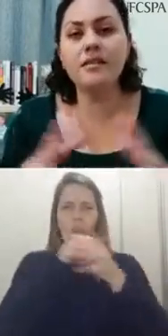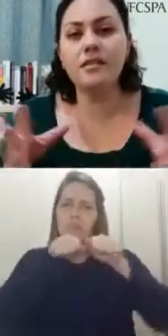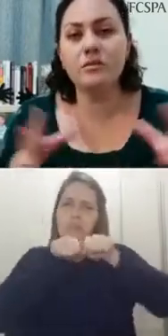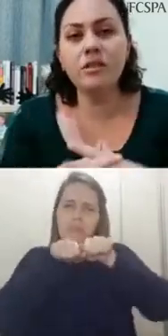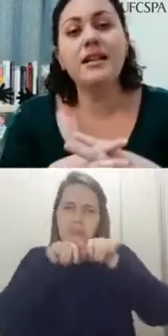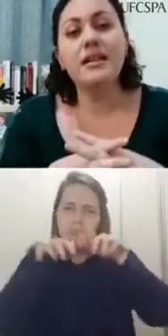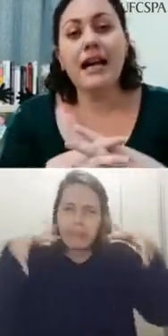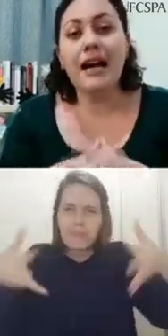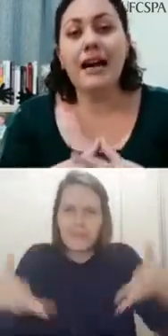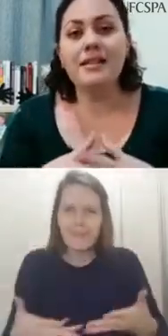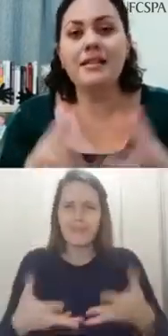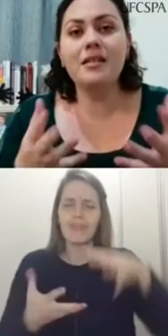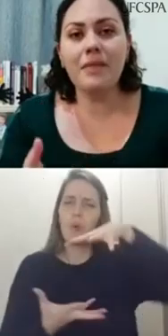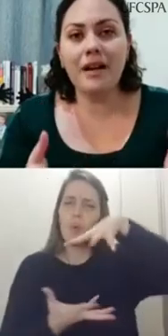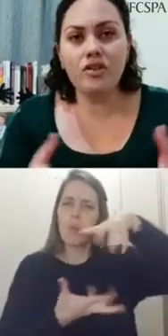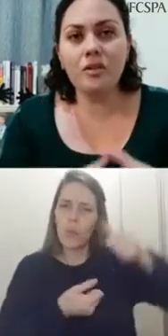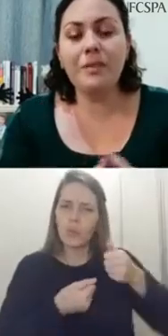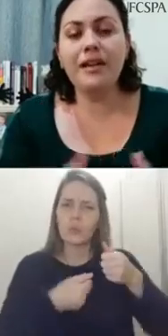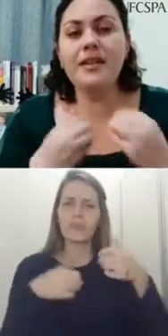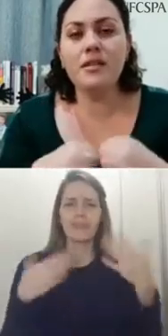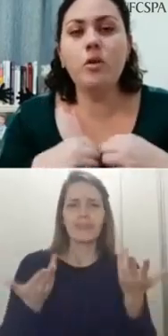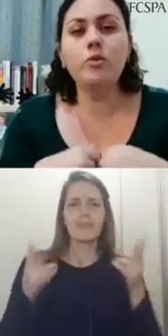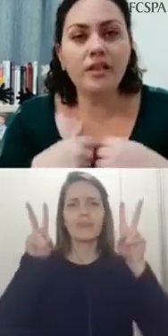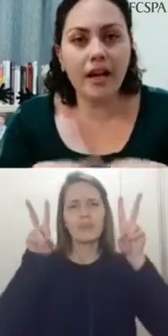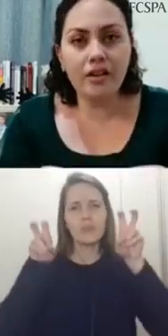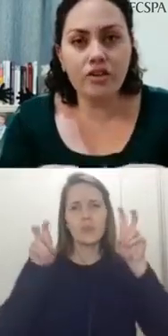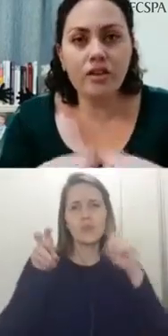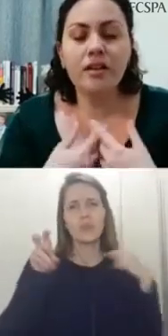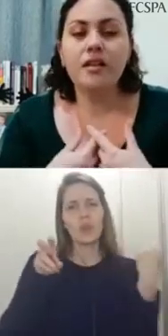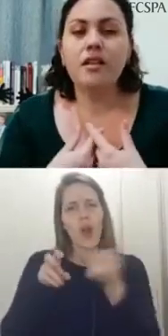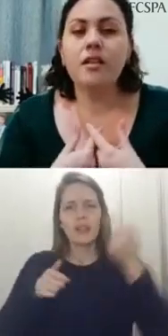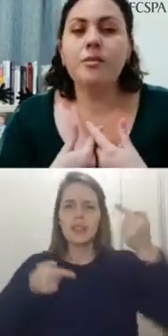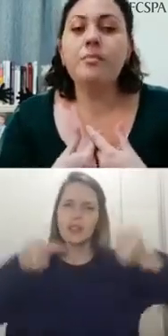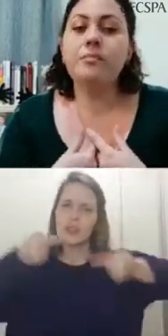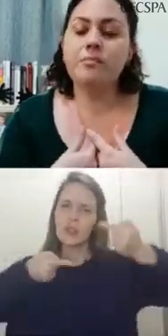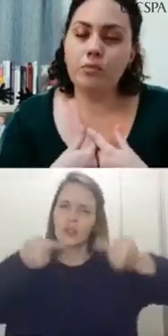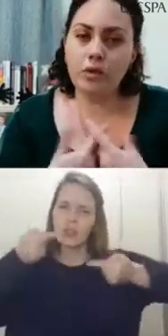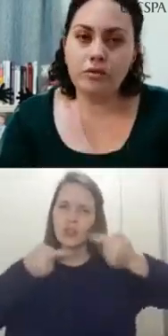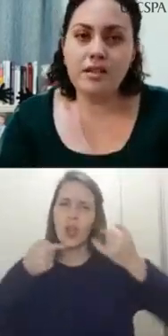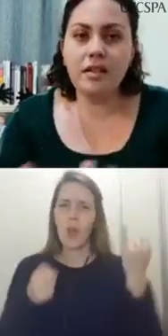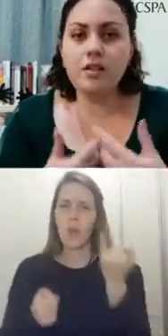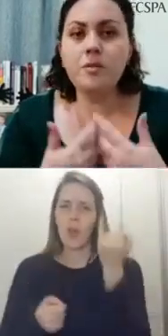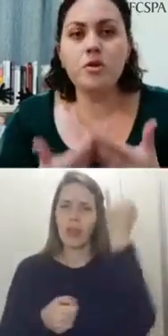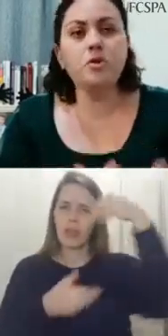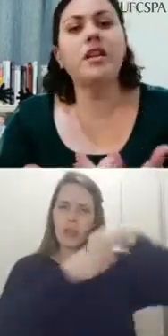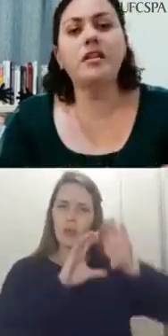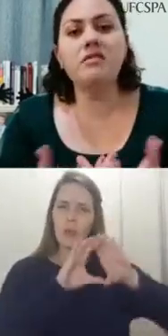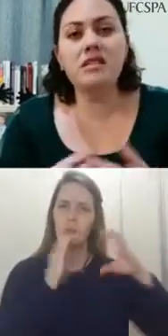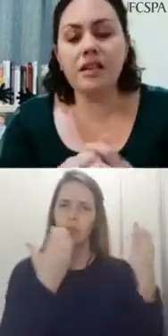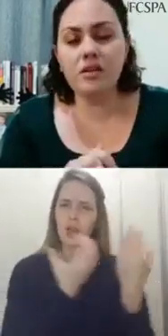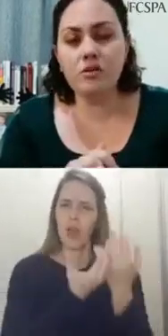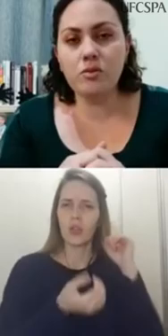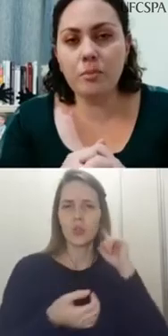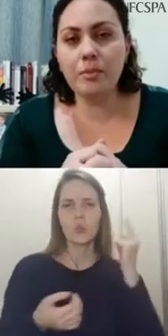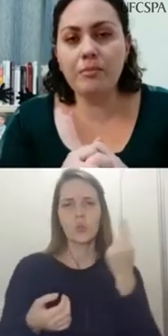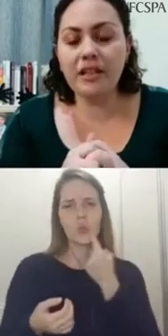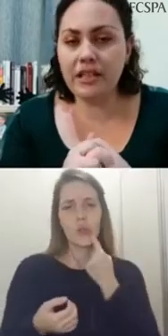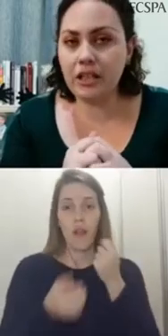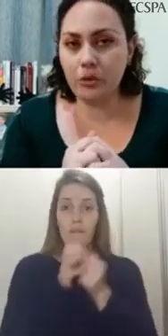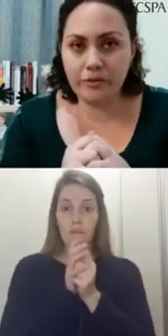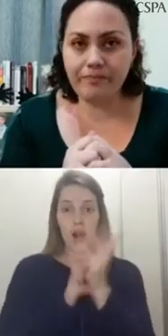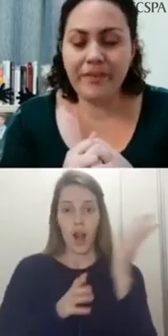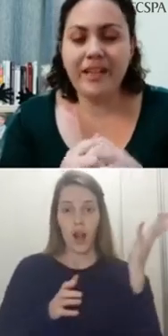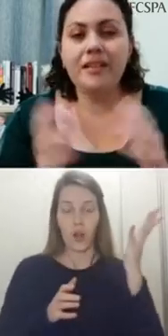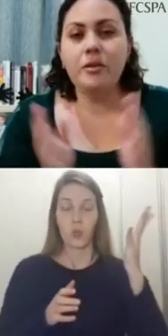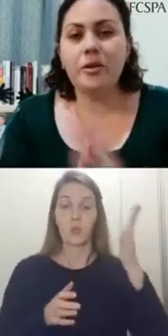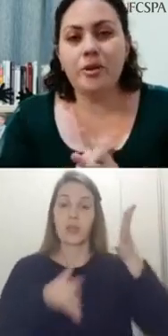em relação a essa temática para essa comunidade, que muitos deles possuem a língua de sinais como sua primeira